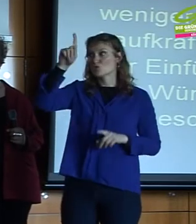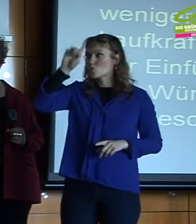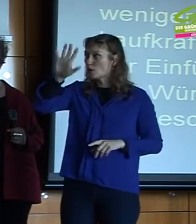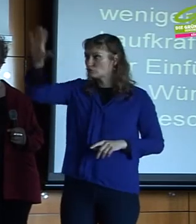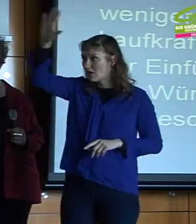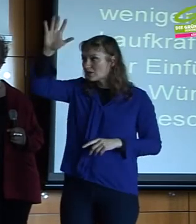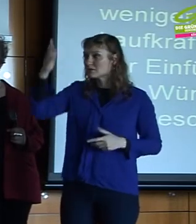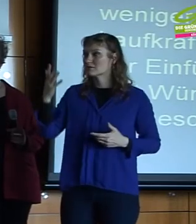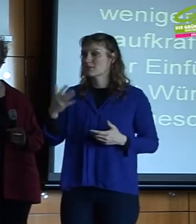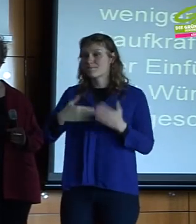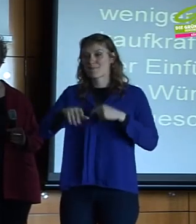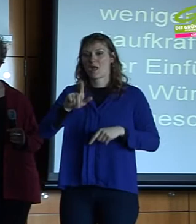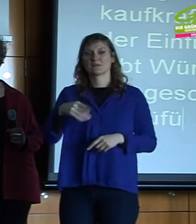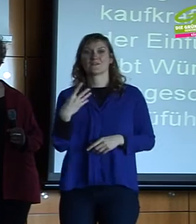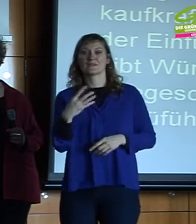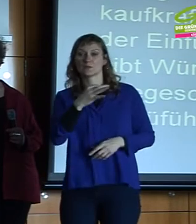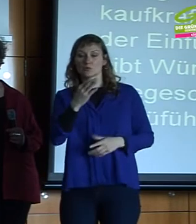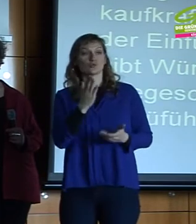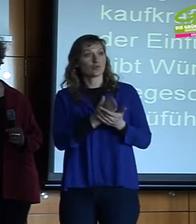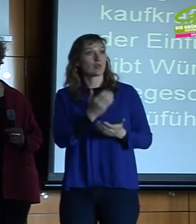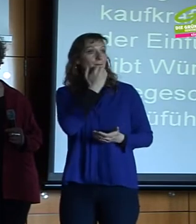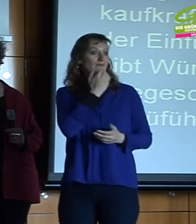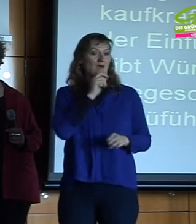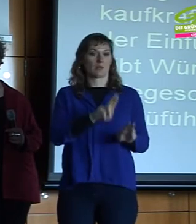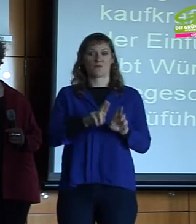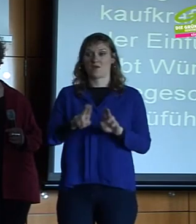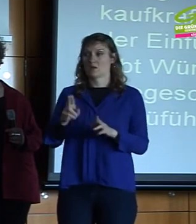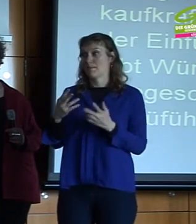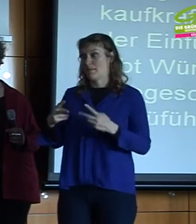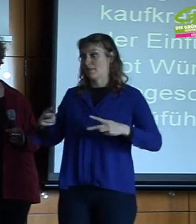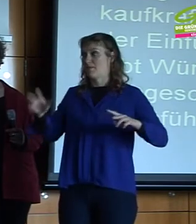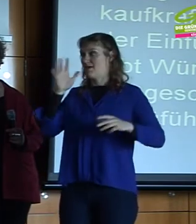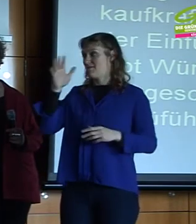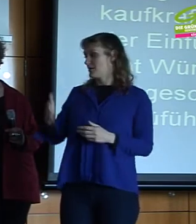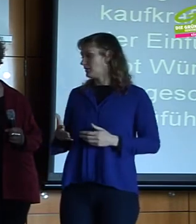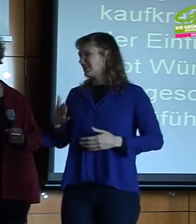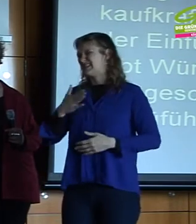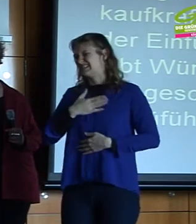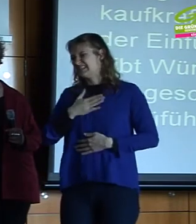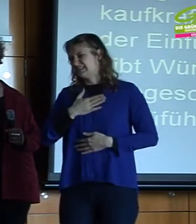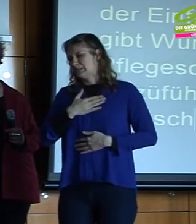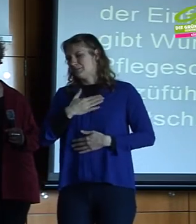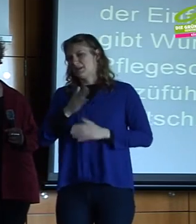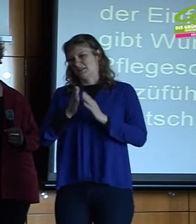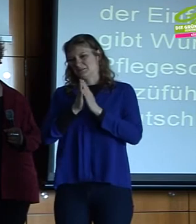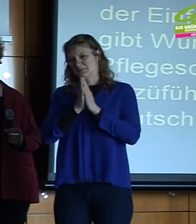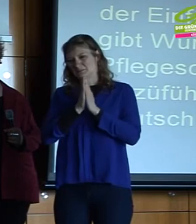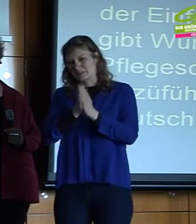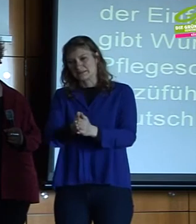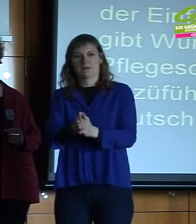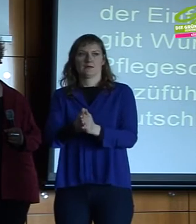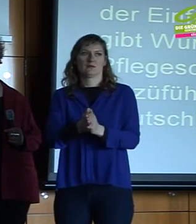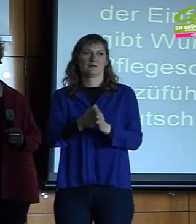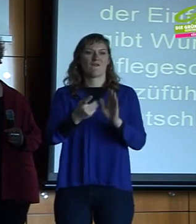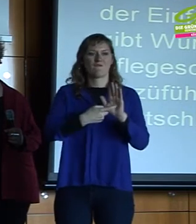ist, wo mehr als 40% schon privat gemacht wird mit steigender Tendenz. Das heißt, meine Bitte, meine Forderung,